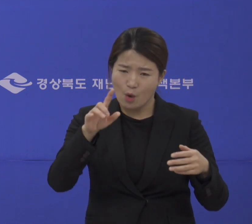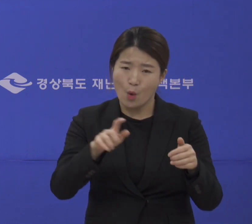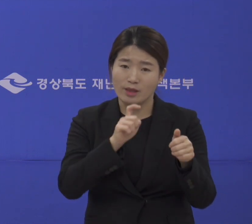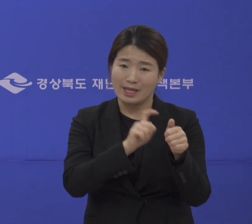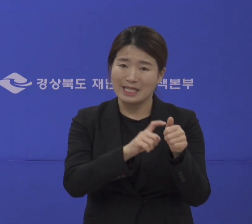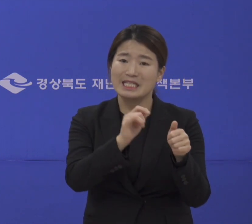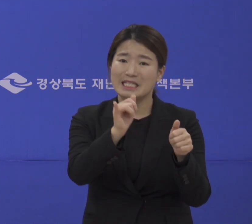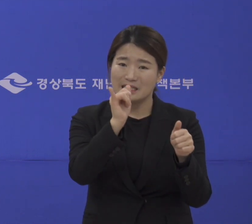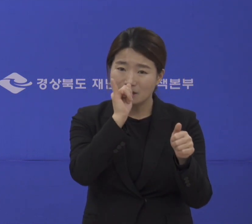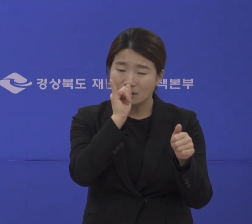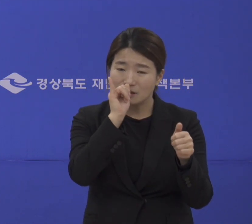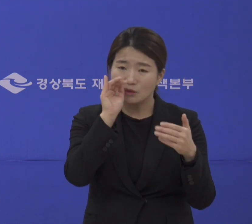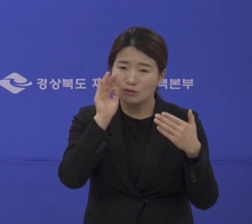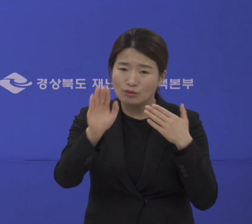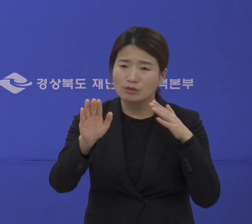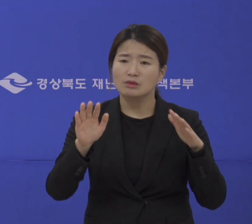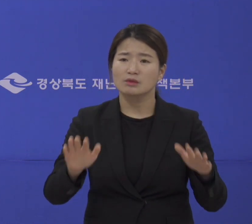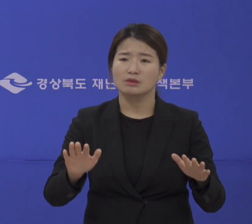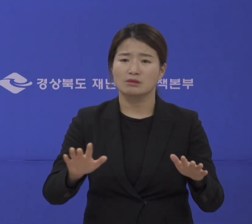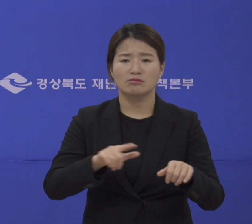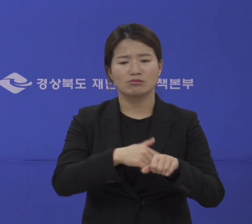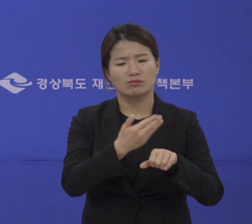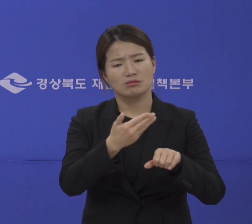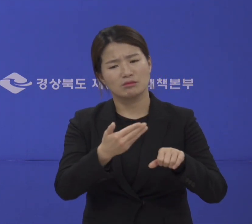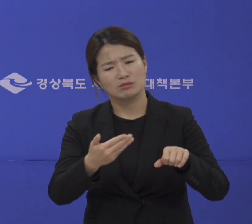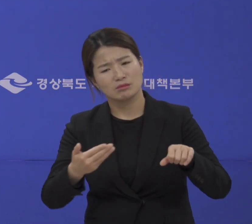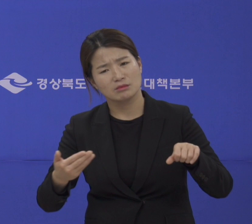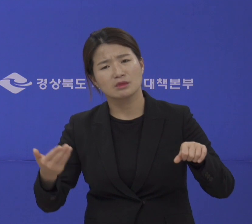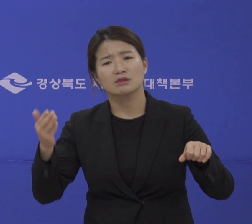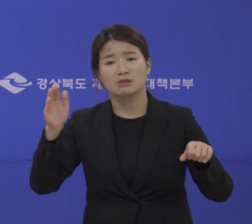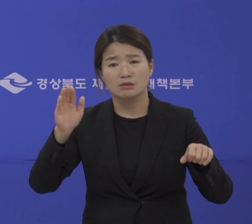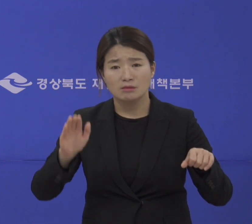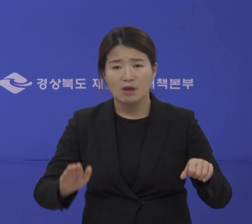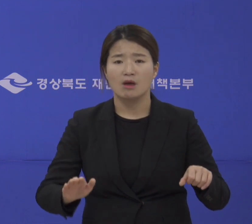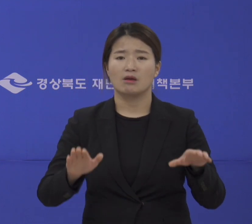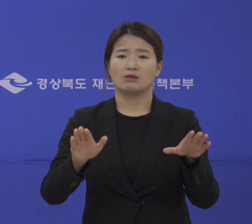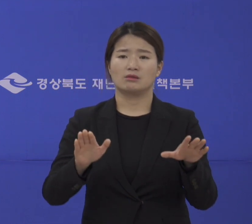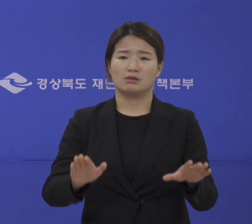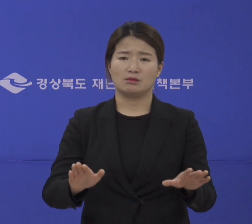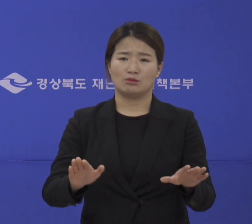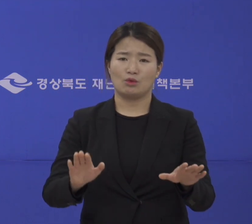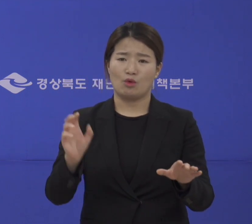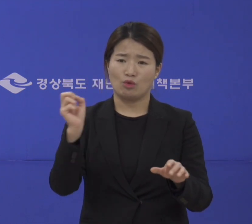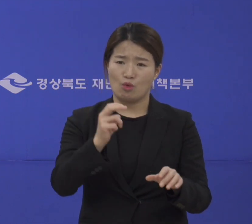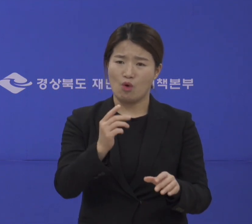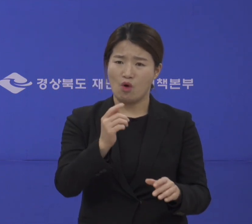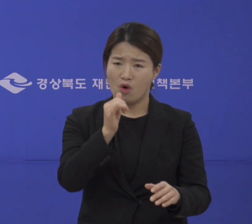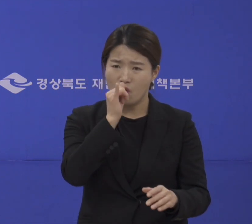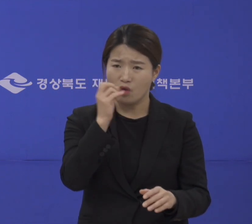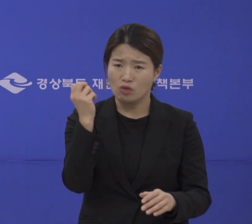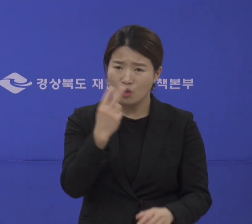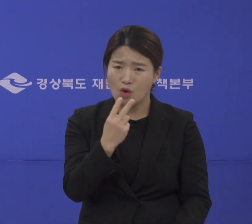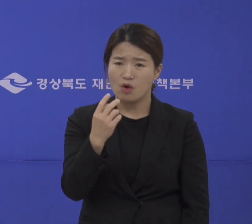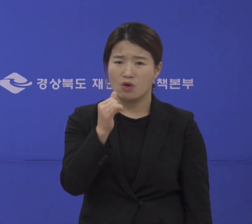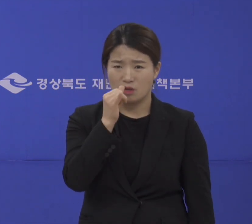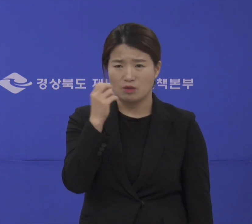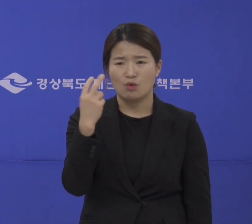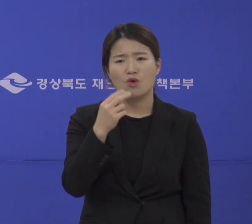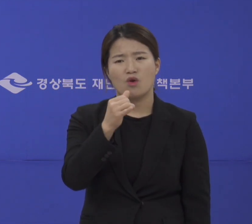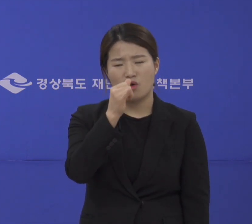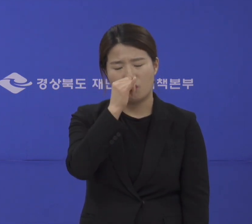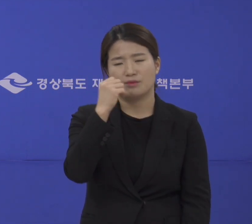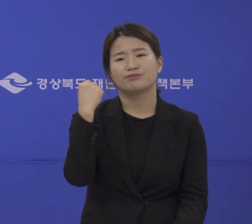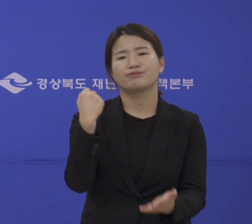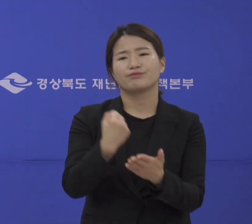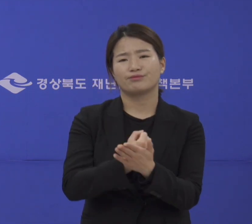확진자가 생겼는데 지금 상당한 시간이 흘렀습니다만은 지금도 확진이 되고 있어서 안타깝게 생각합니다.